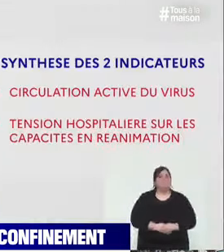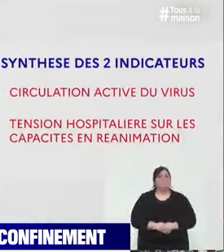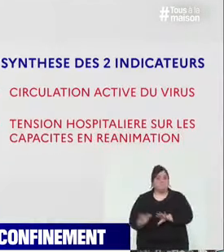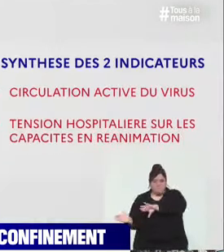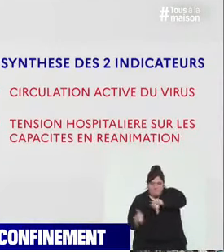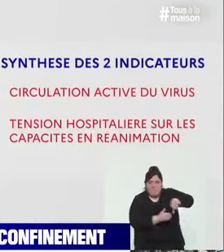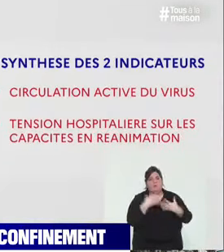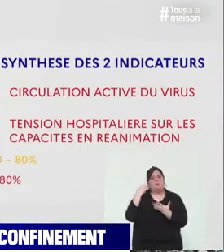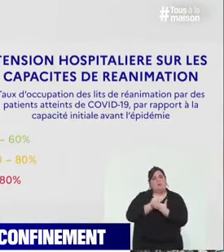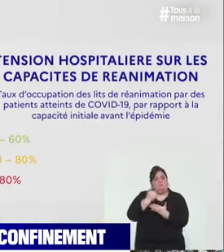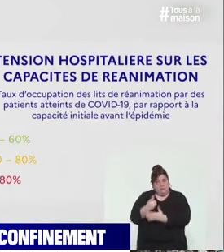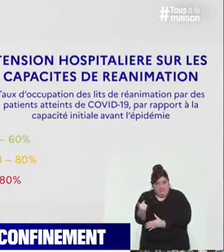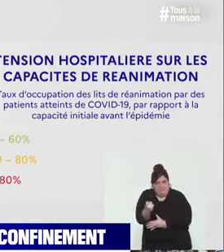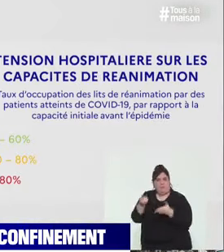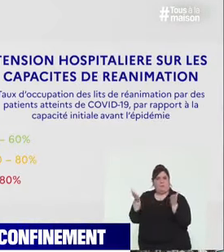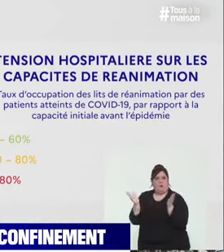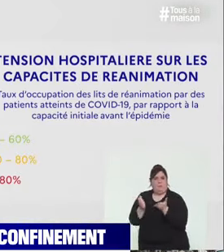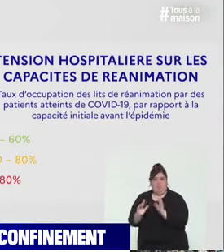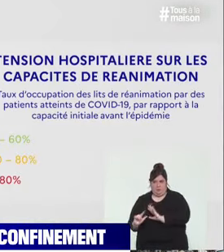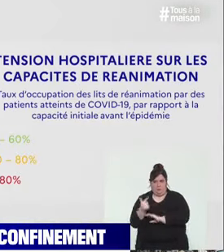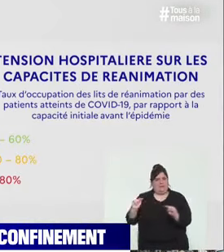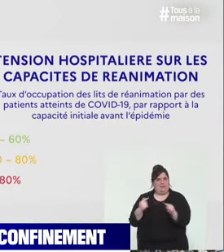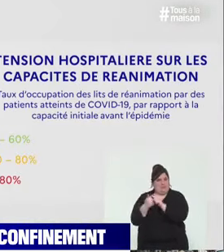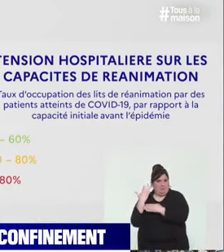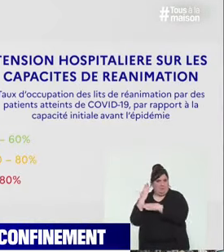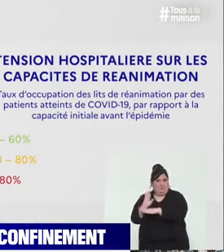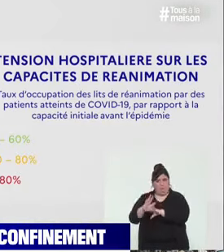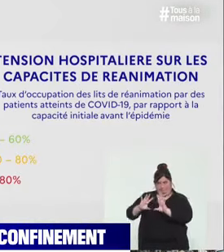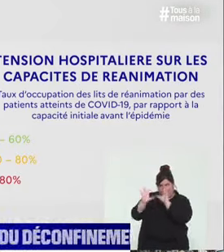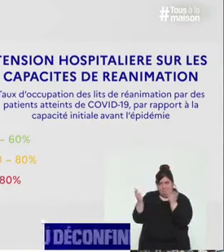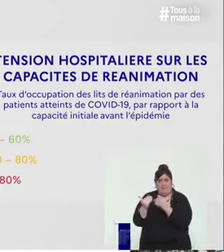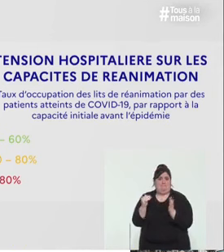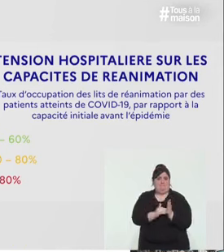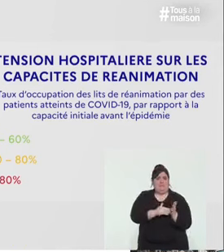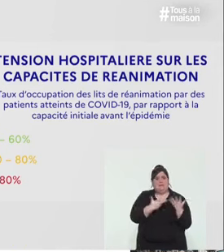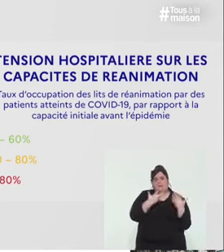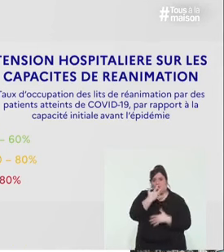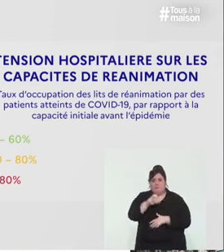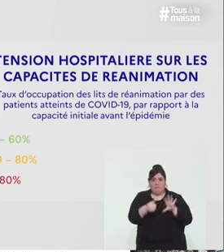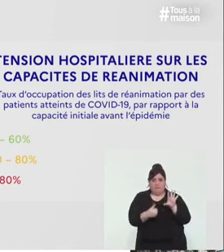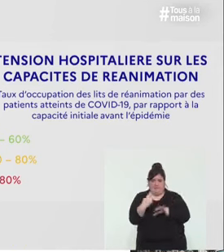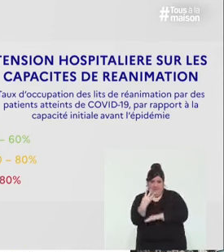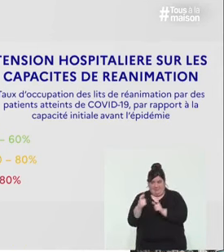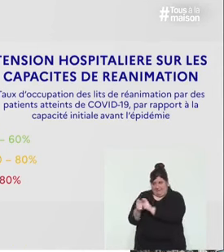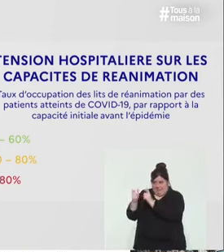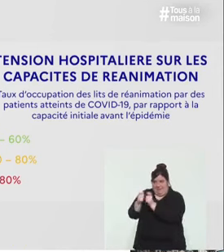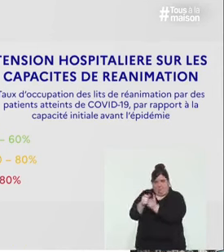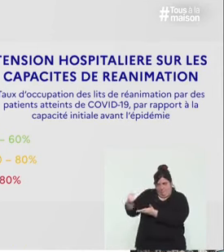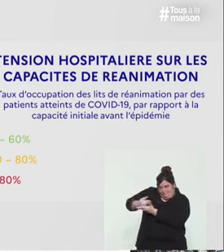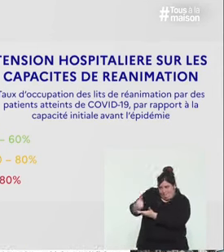carte. Ce soir, nous avons des données qui sont issues de 1364 établissements.